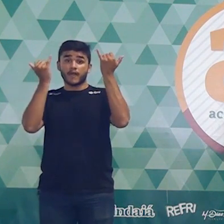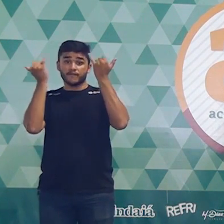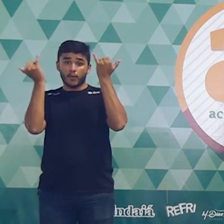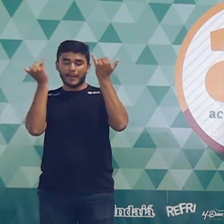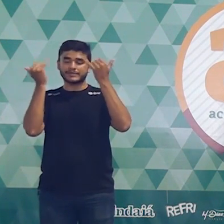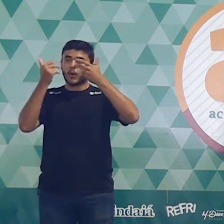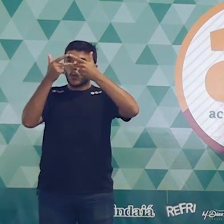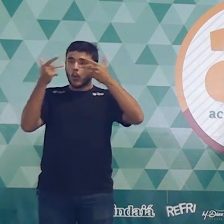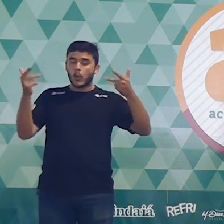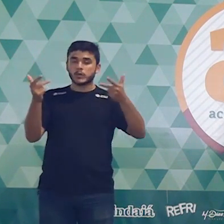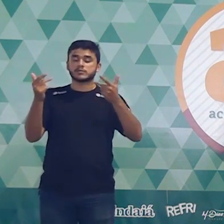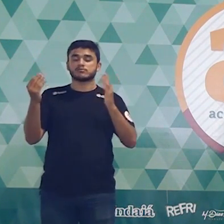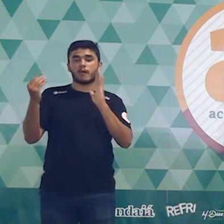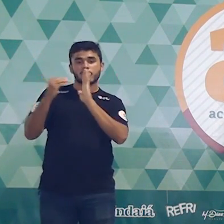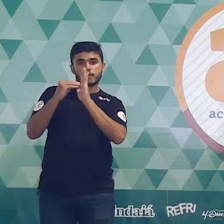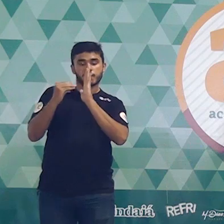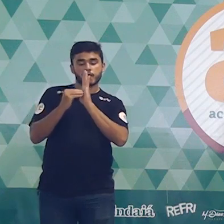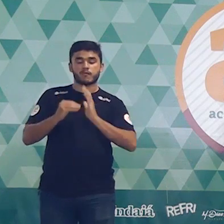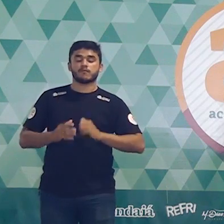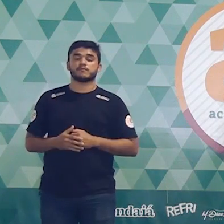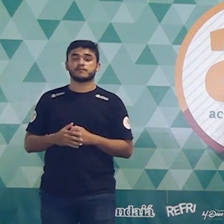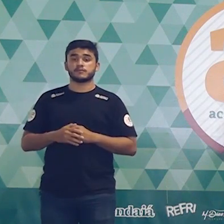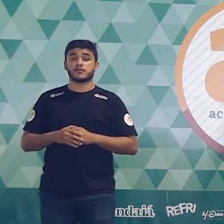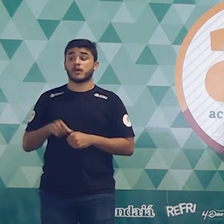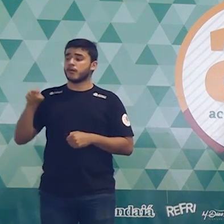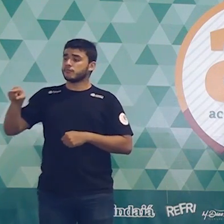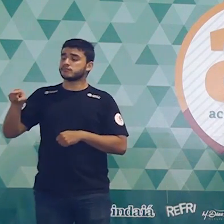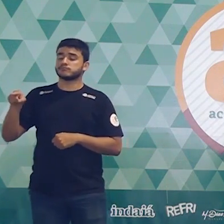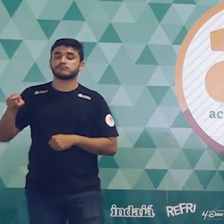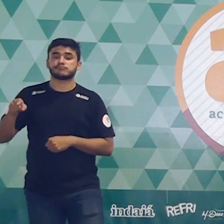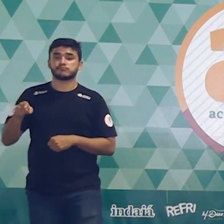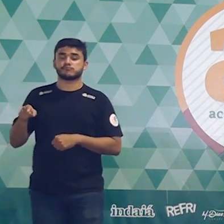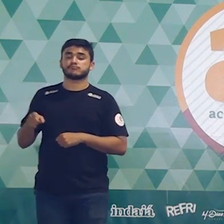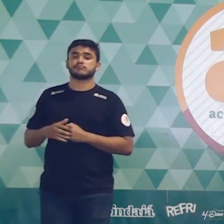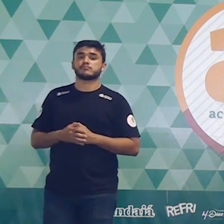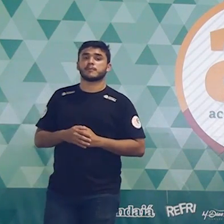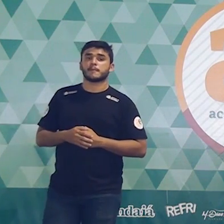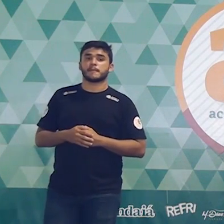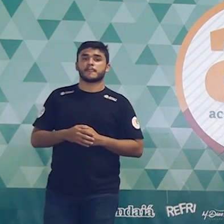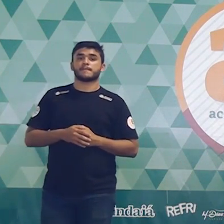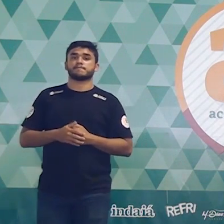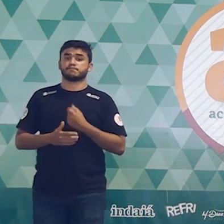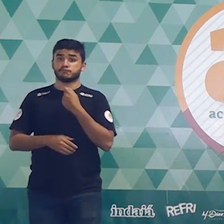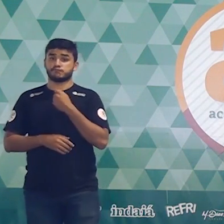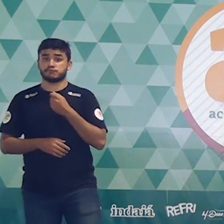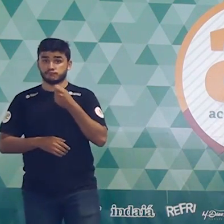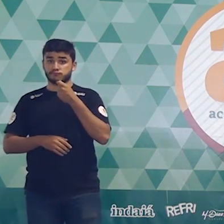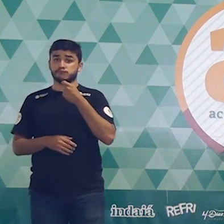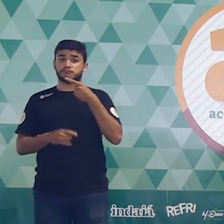Bora lá. O que é que tem atrelado a esse agente interventivo? Coloque aí. Ação.